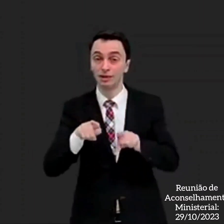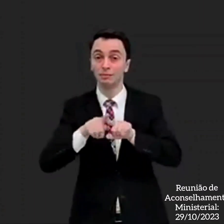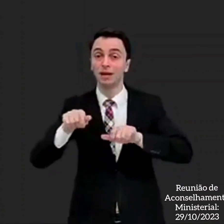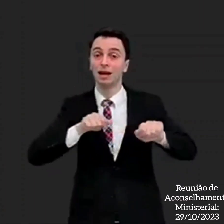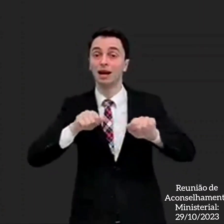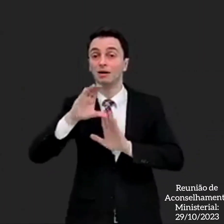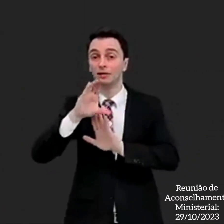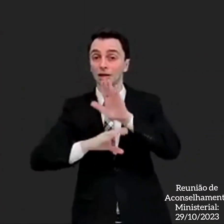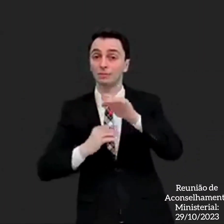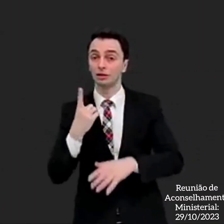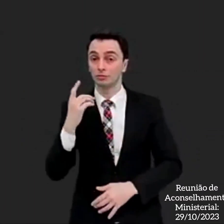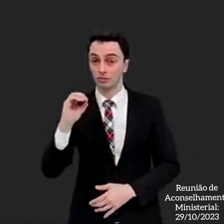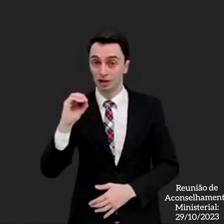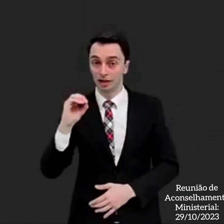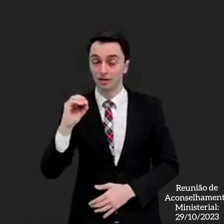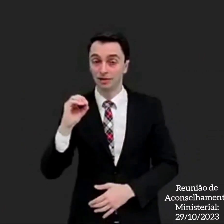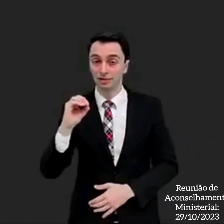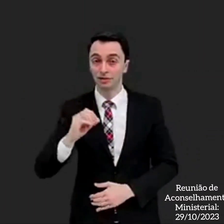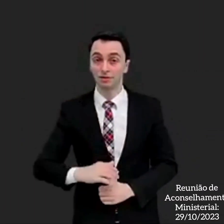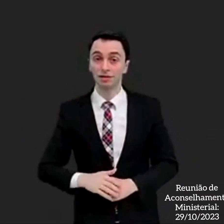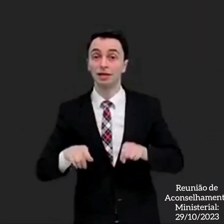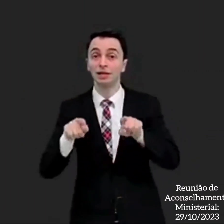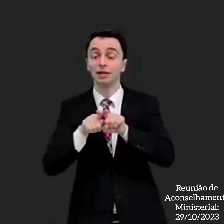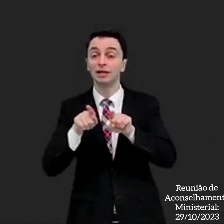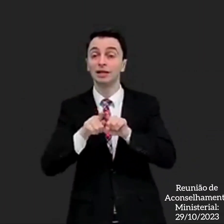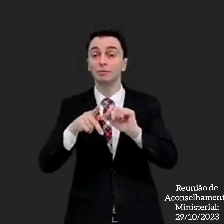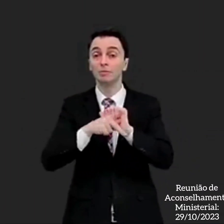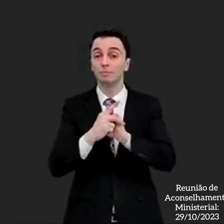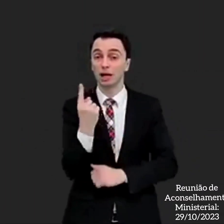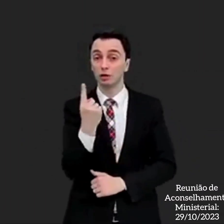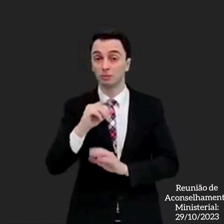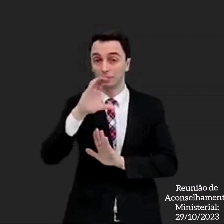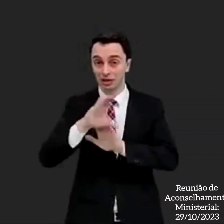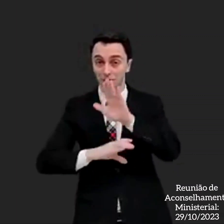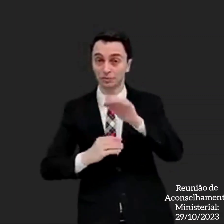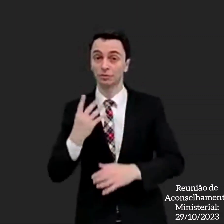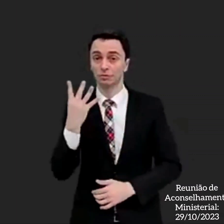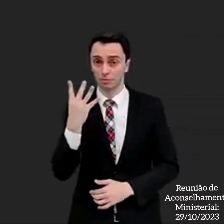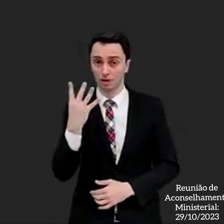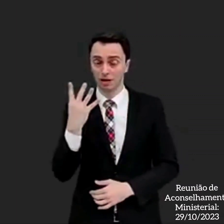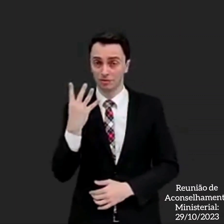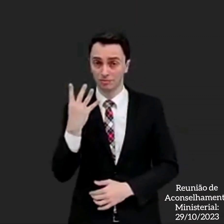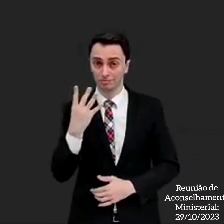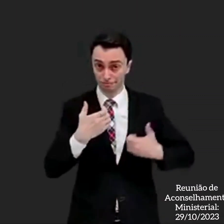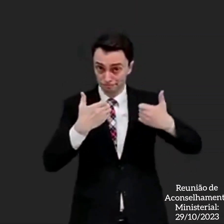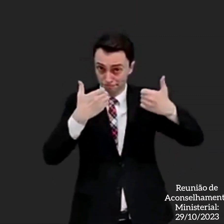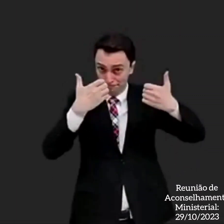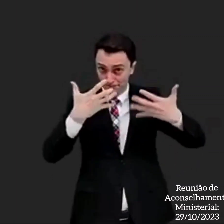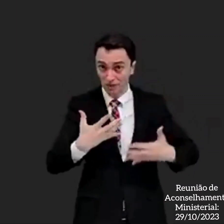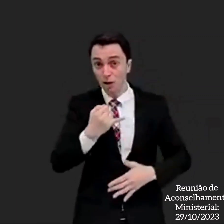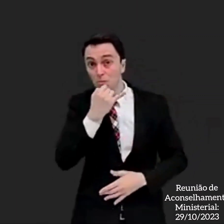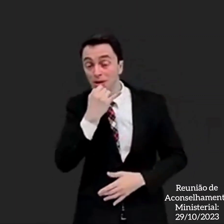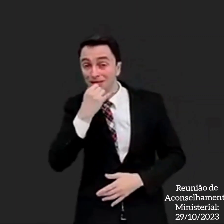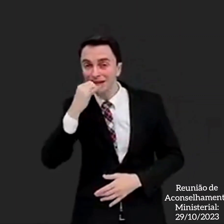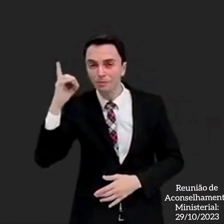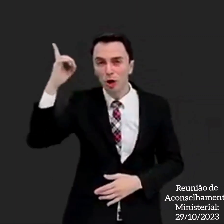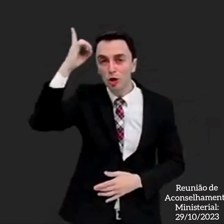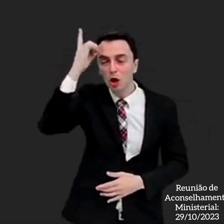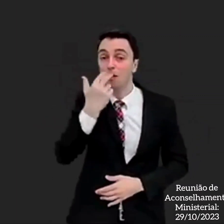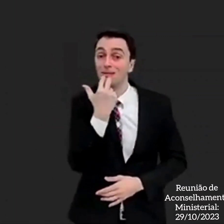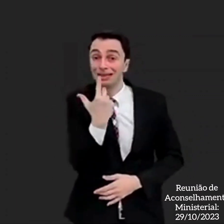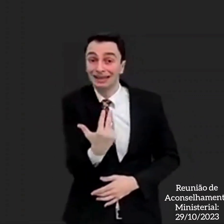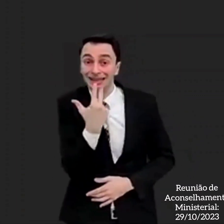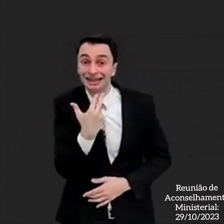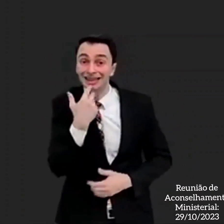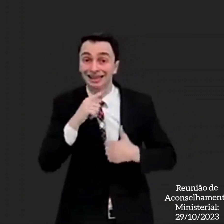10, 45 e 1 Pedro 4, 10, como, por exemplo, dom de novas línguas,